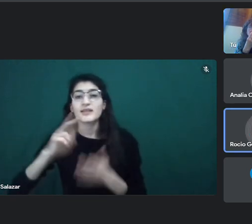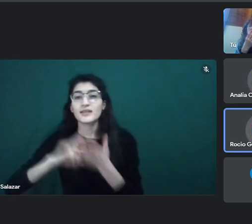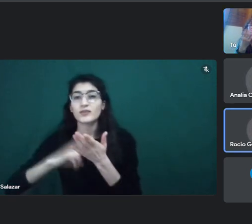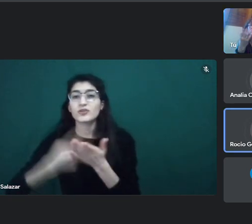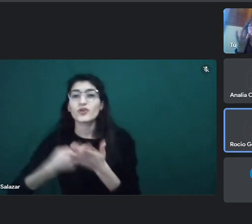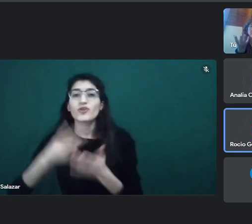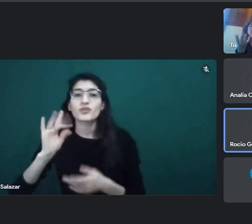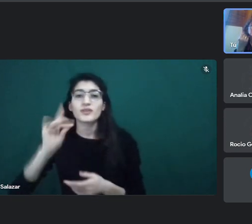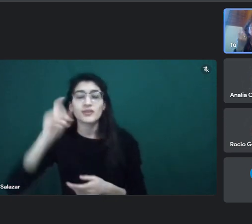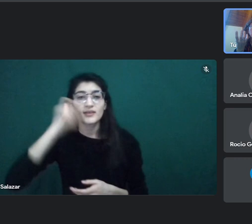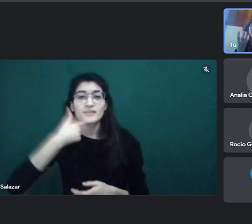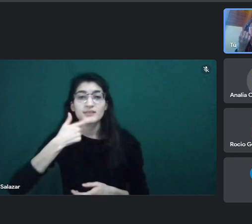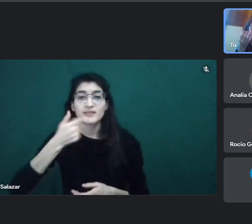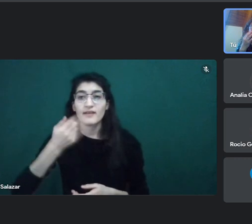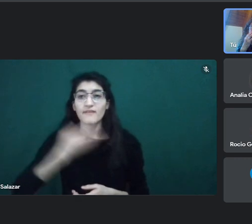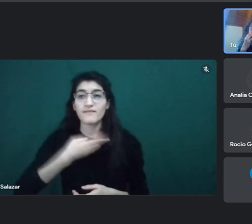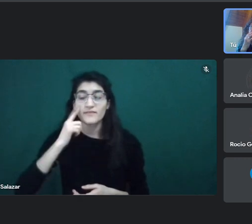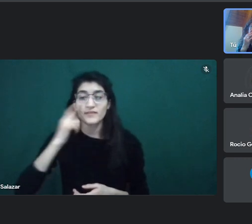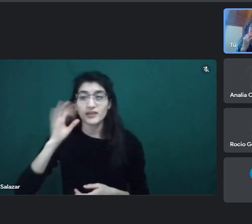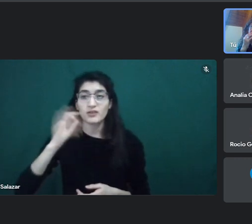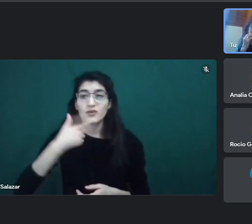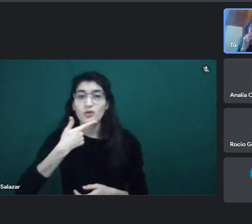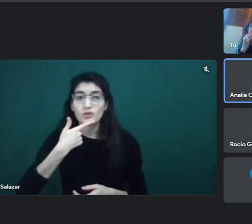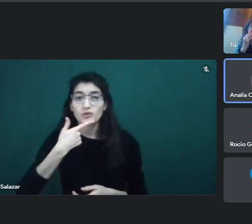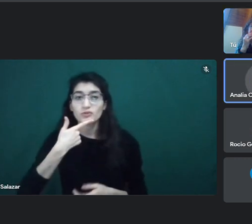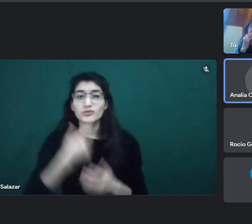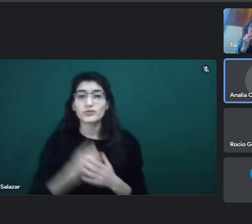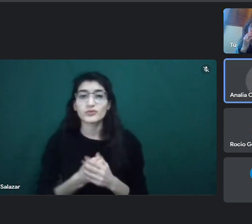Docentes. Docentes. Trainers.